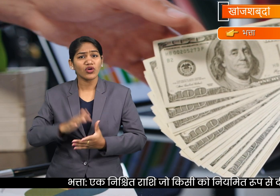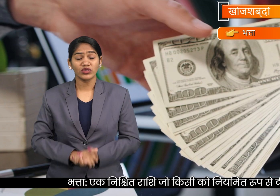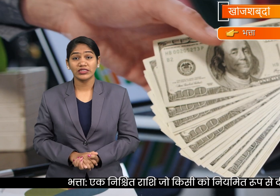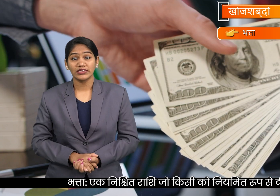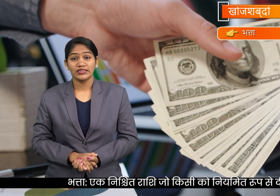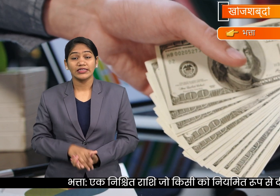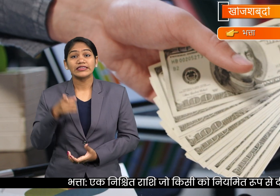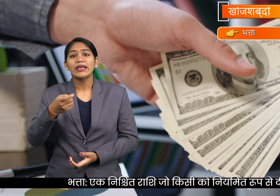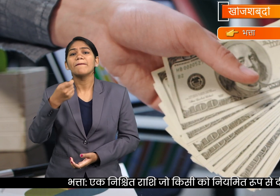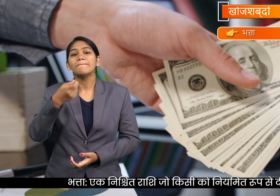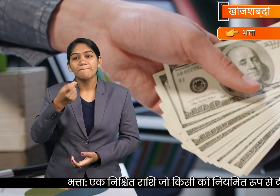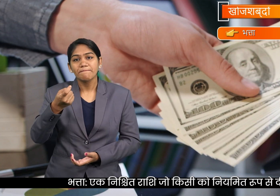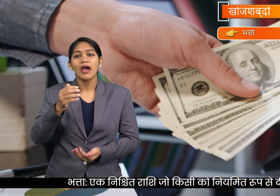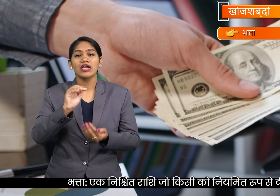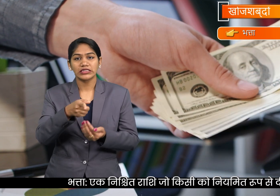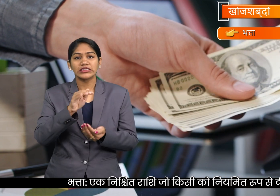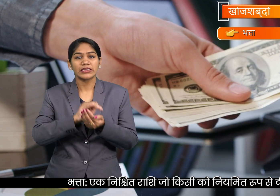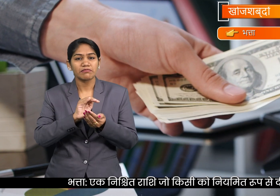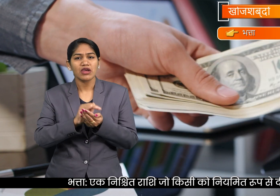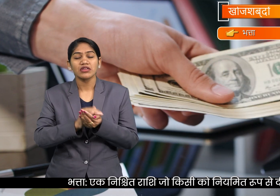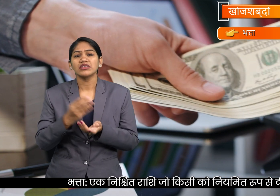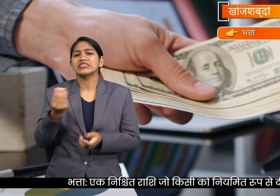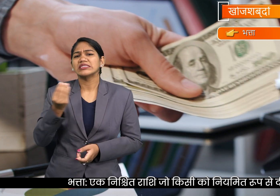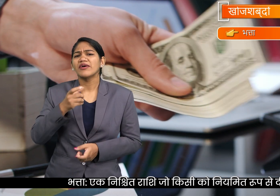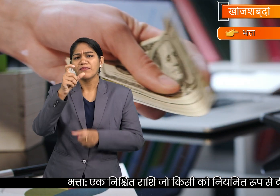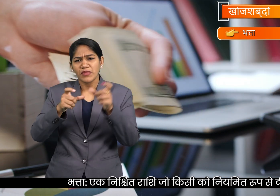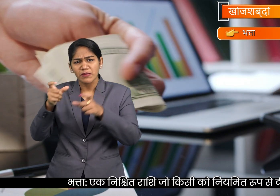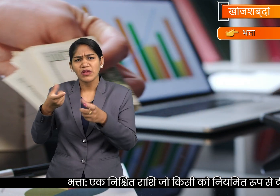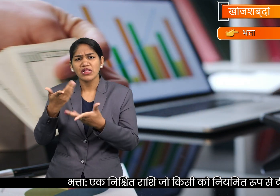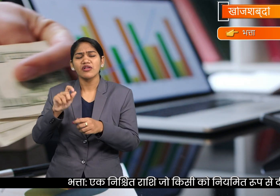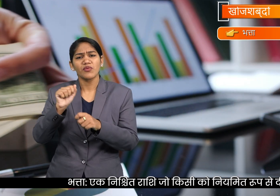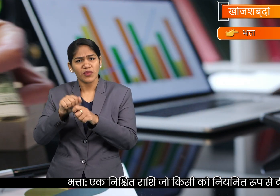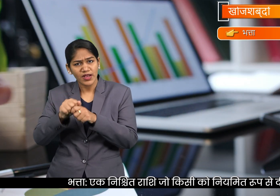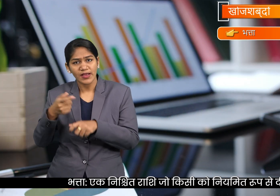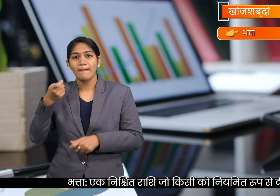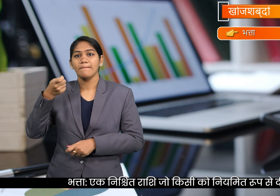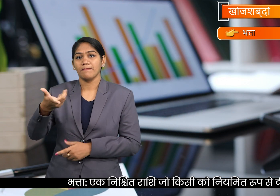एक निश्चित राशि जो किसी को नियमित रूप से दी जाती है।